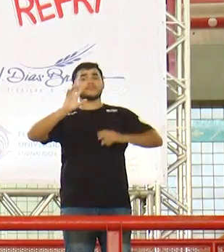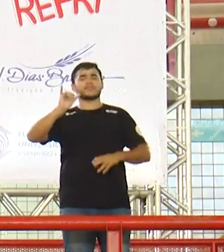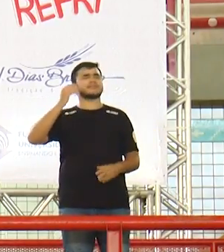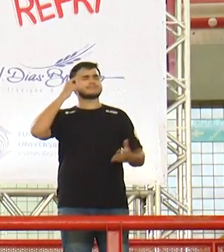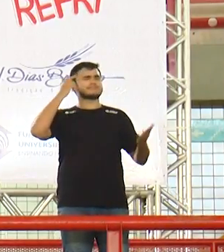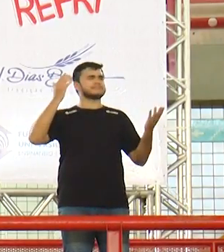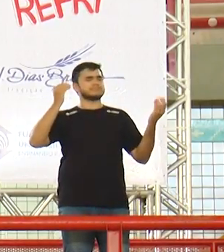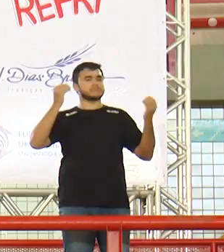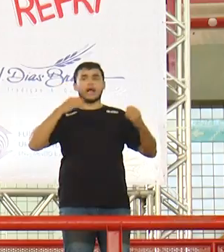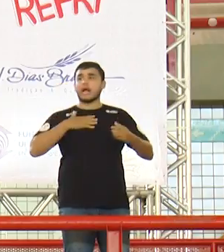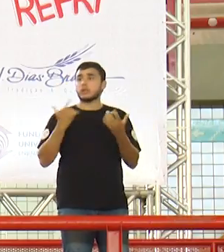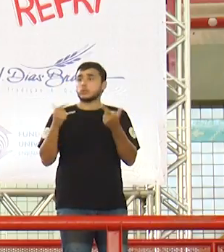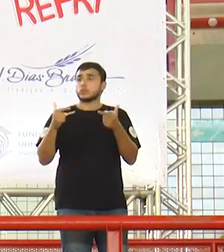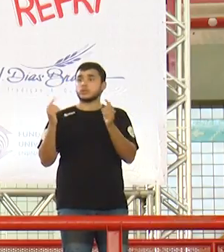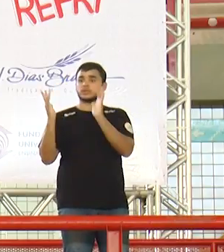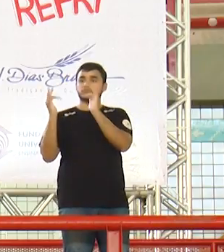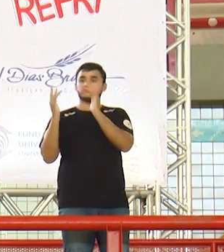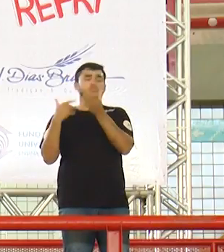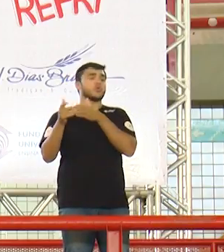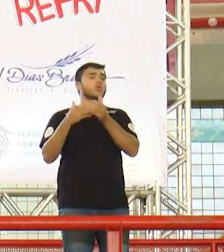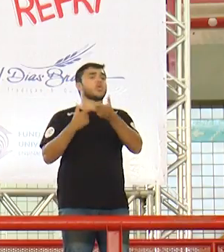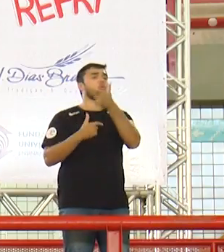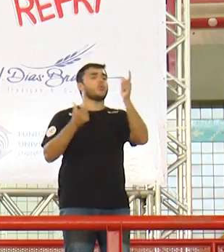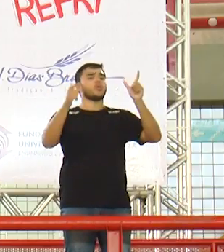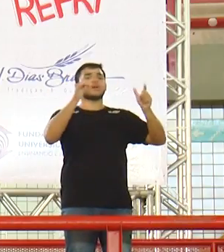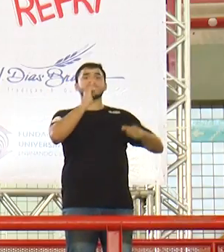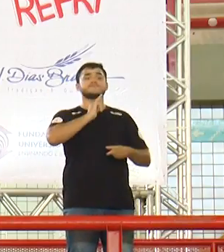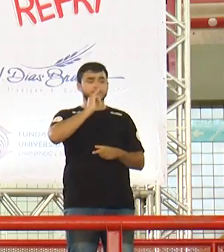Não tem um namorado. Pega qualquer um.